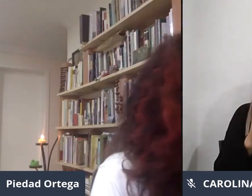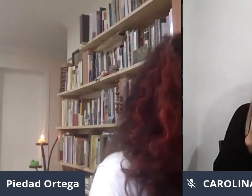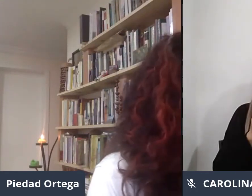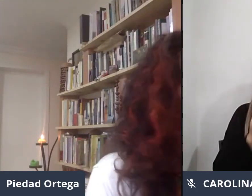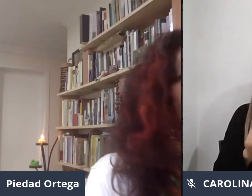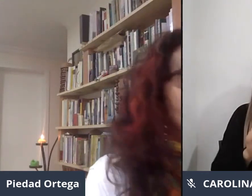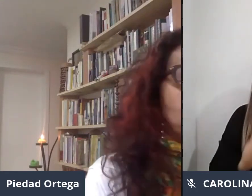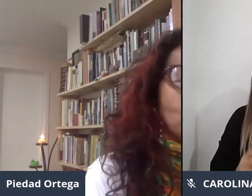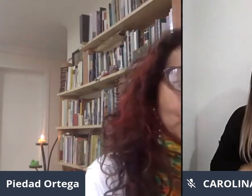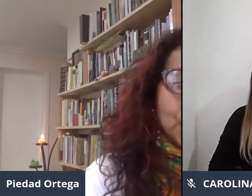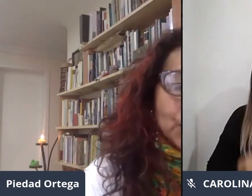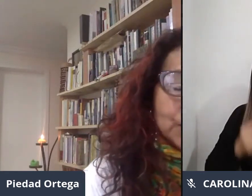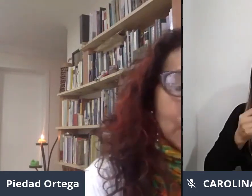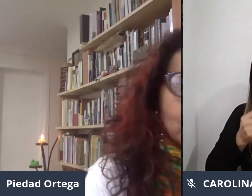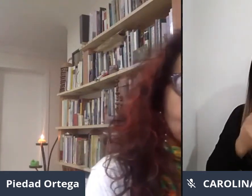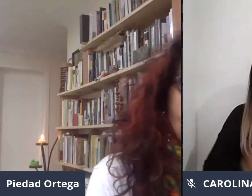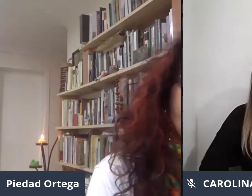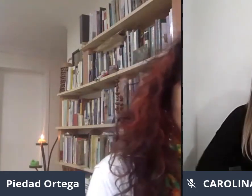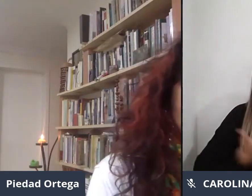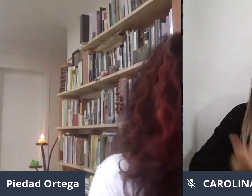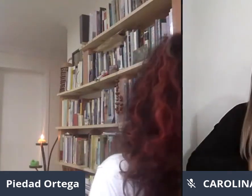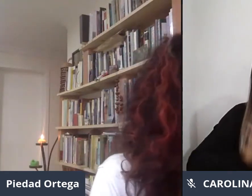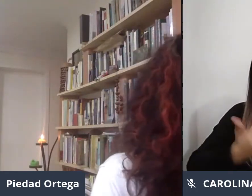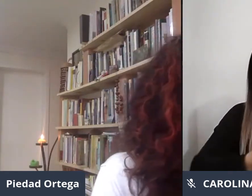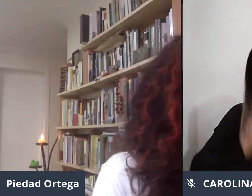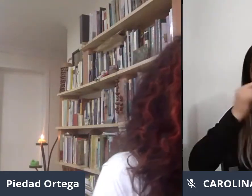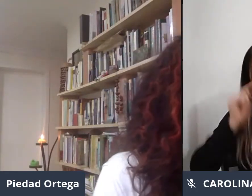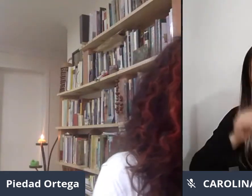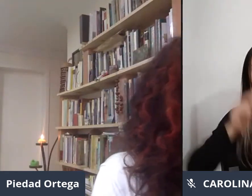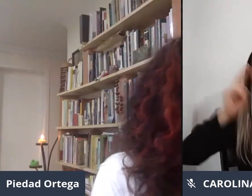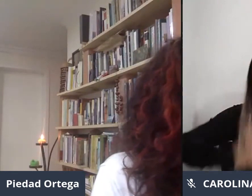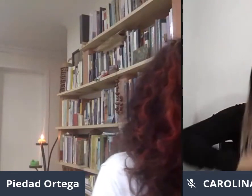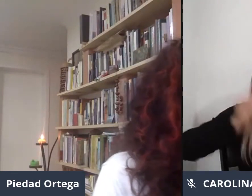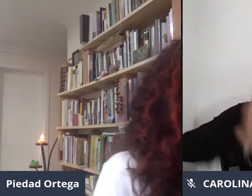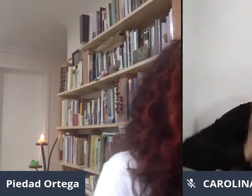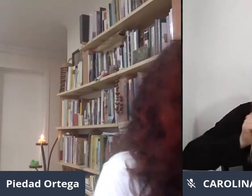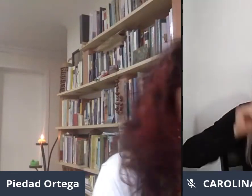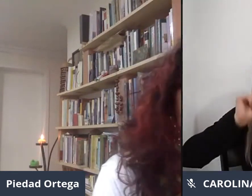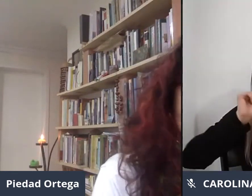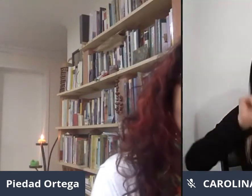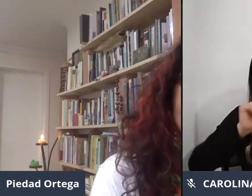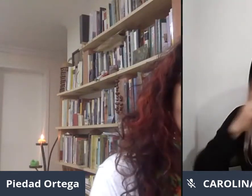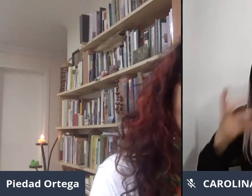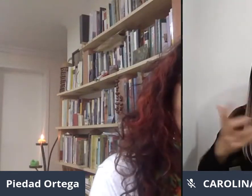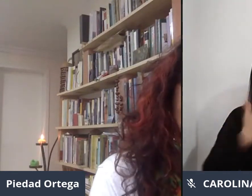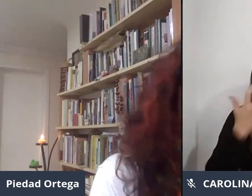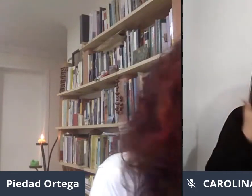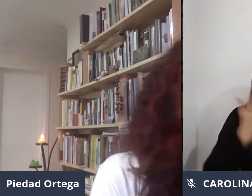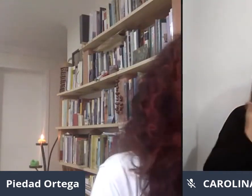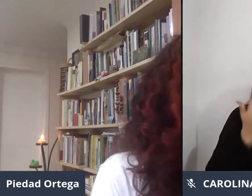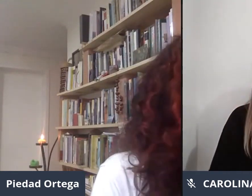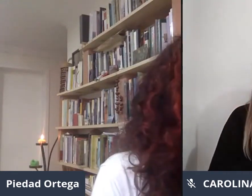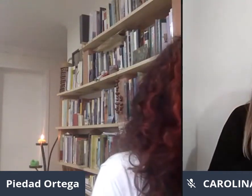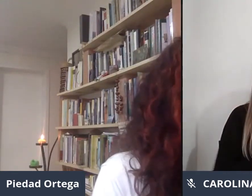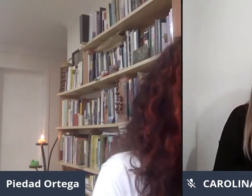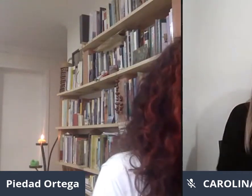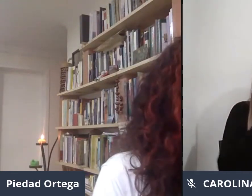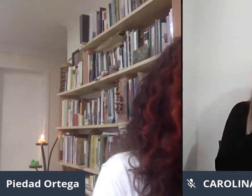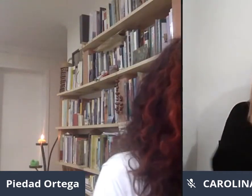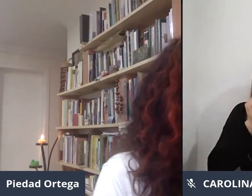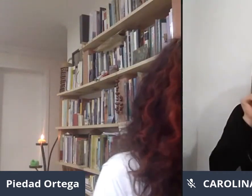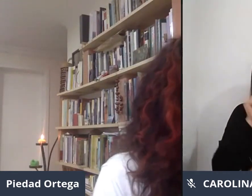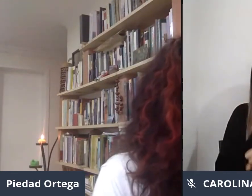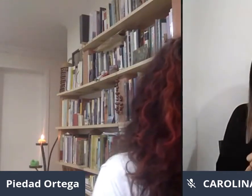colectiva como producción de construcciones sistémicas. Digo entonces que la pedagogía crítica en